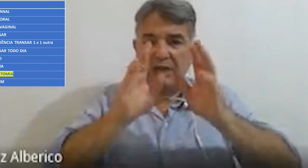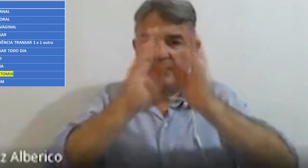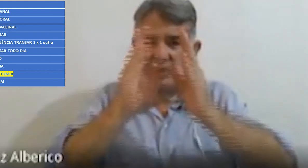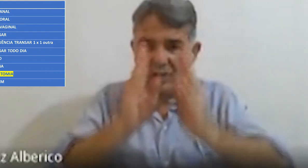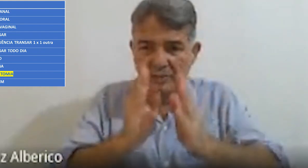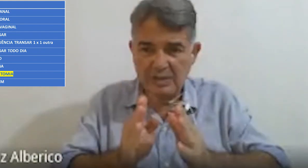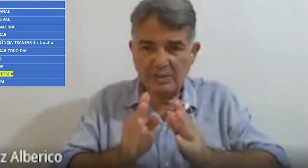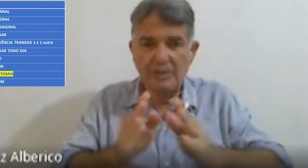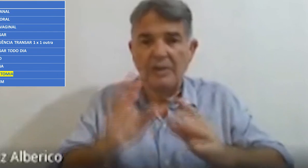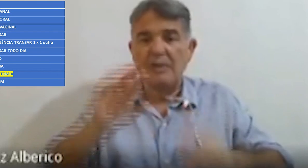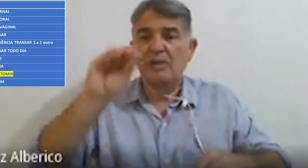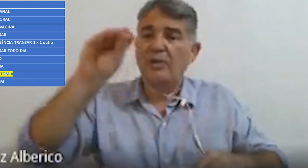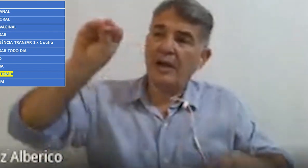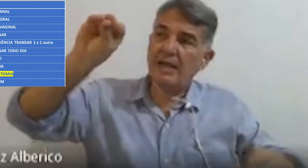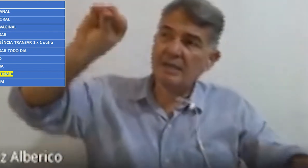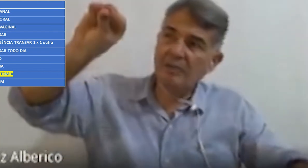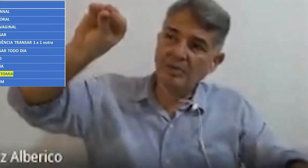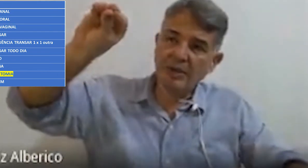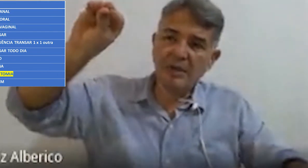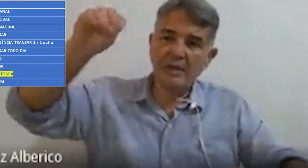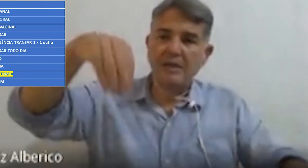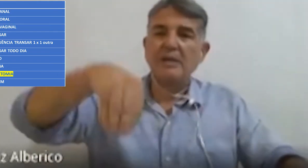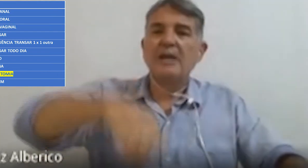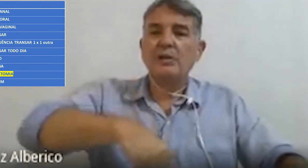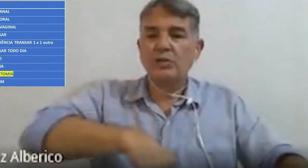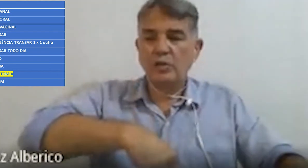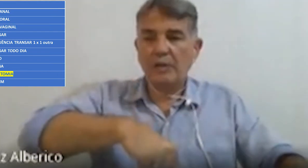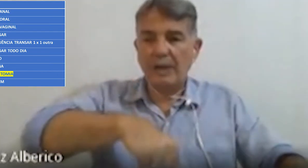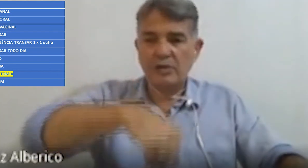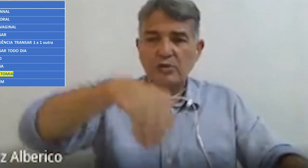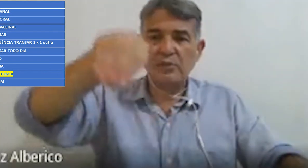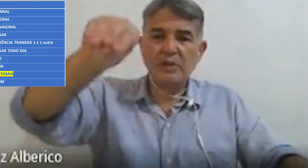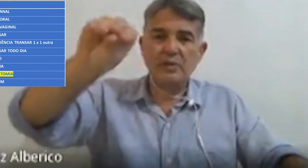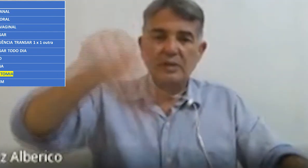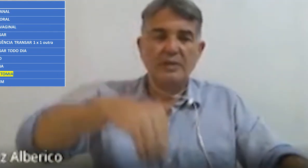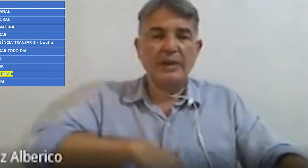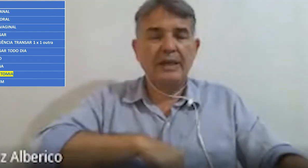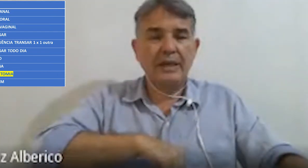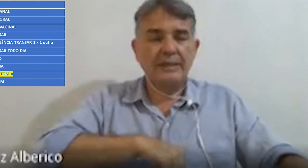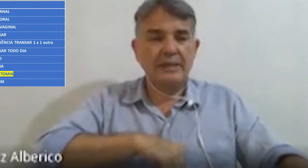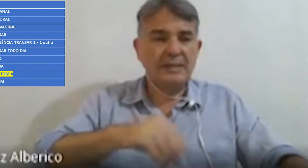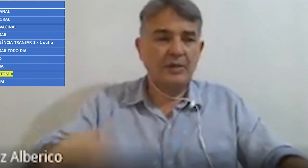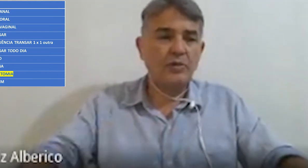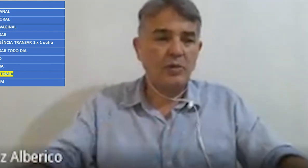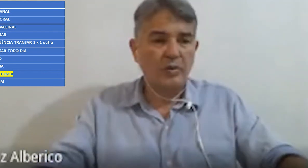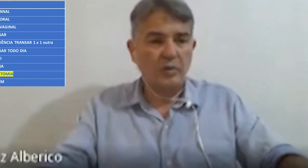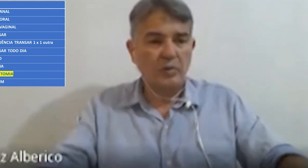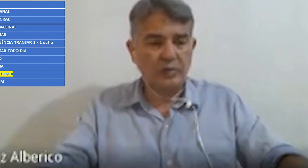mesmo esquemazinho. Então, esta mão aqui, na altura abaixo do umbigo, para caracterizar o útero.